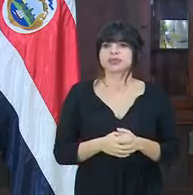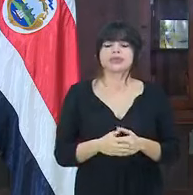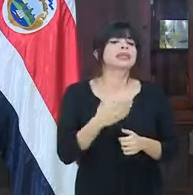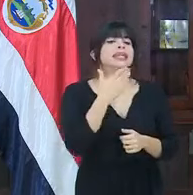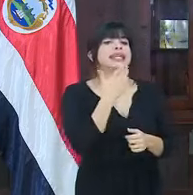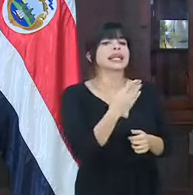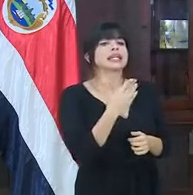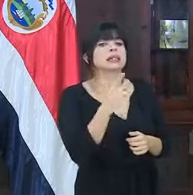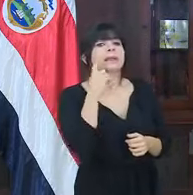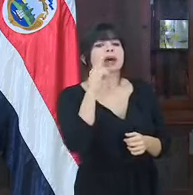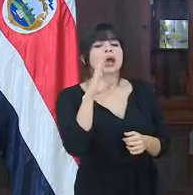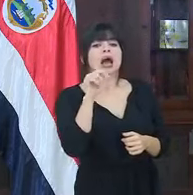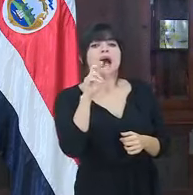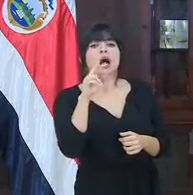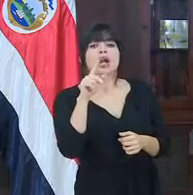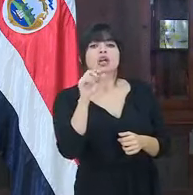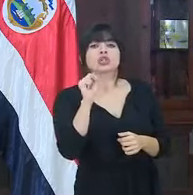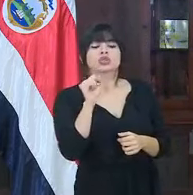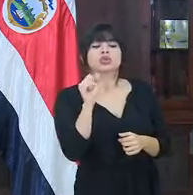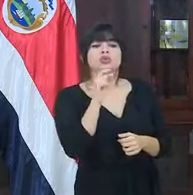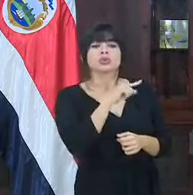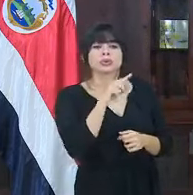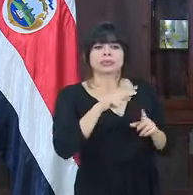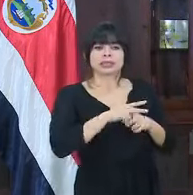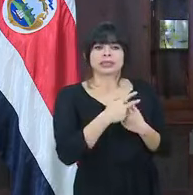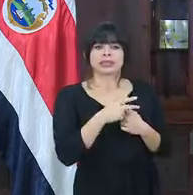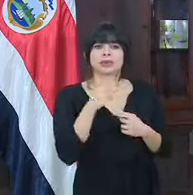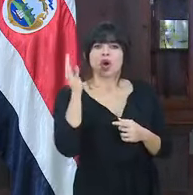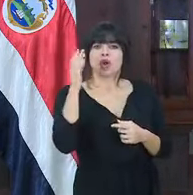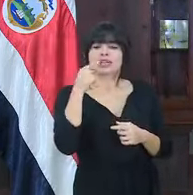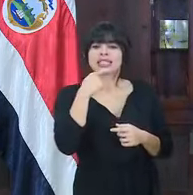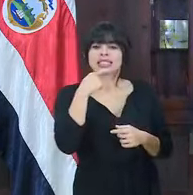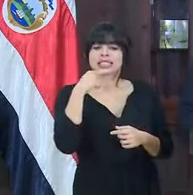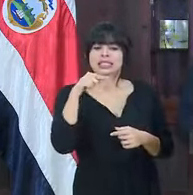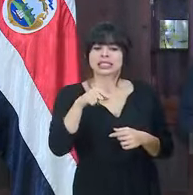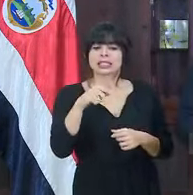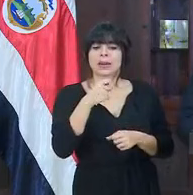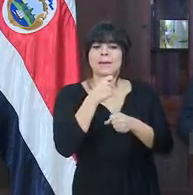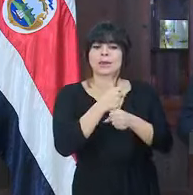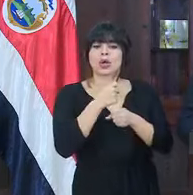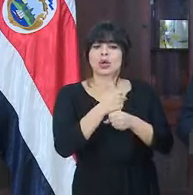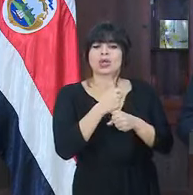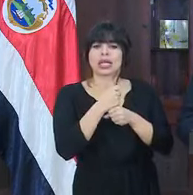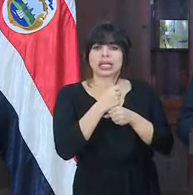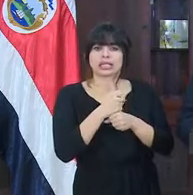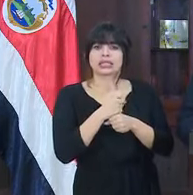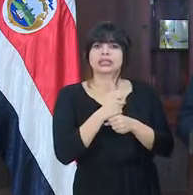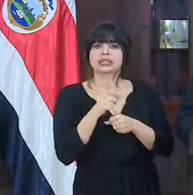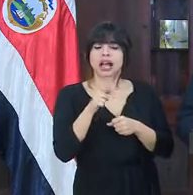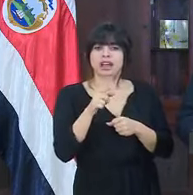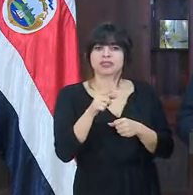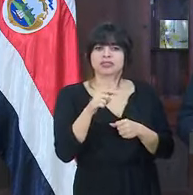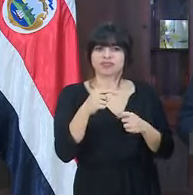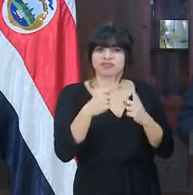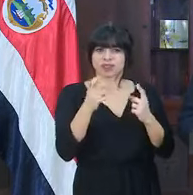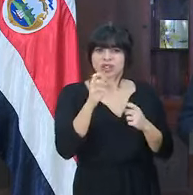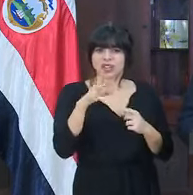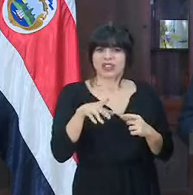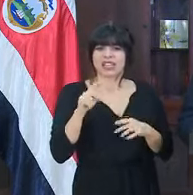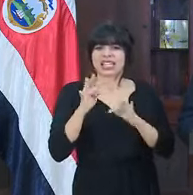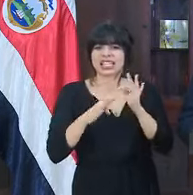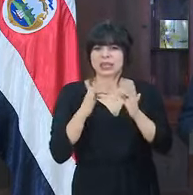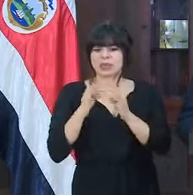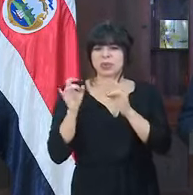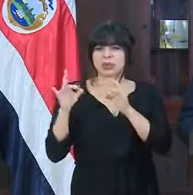Gracias. Para don Juan Carlos, ustedes al inicio de la conferencia calificaban estas protestas como inéditas en la historia de Costa Rica. Son protestas de tinte